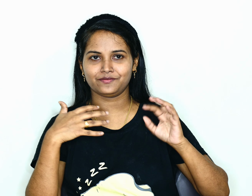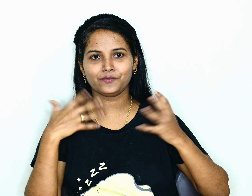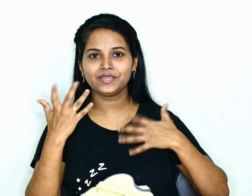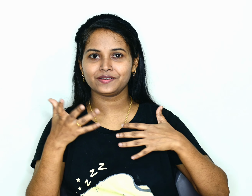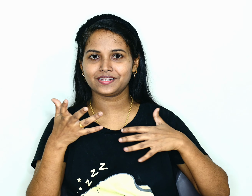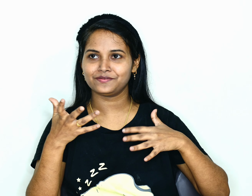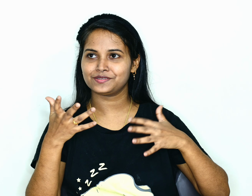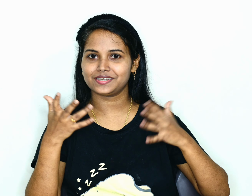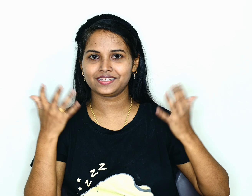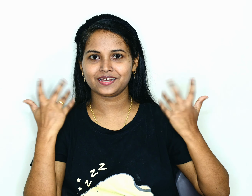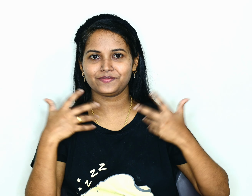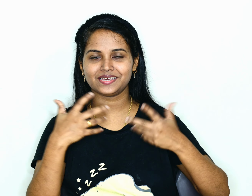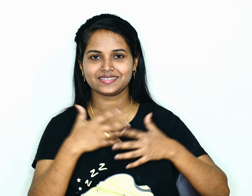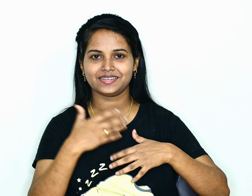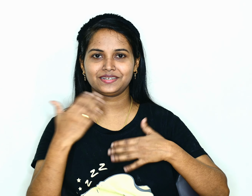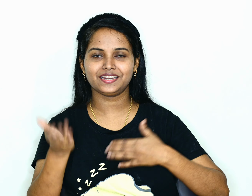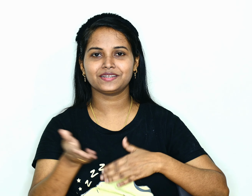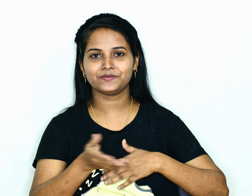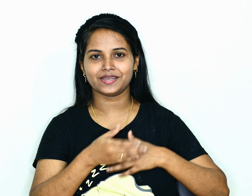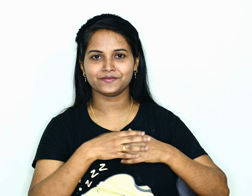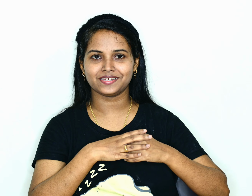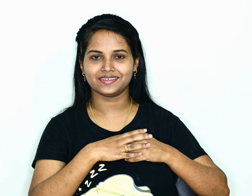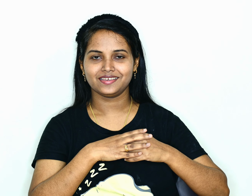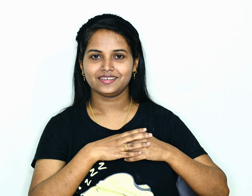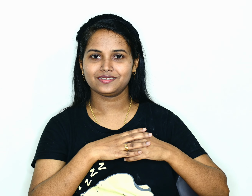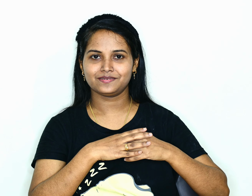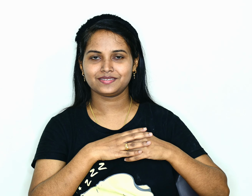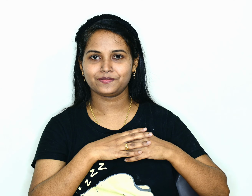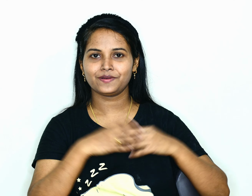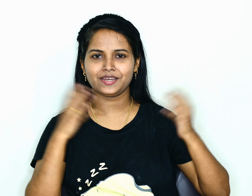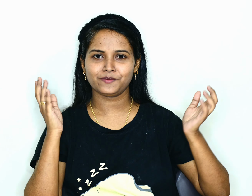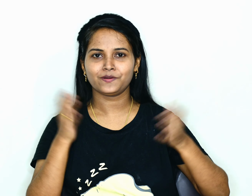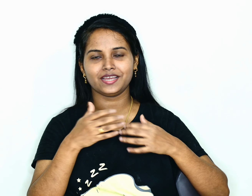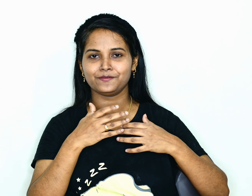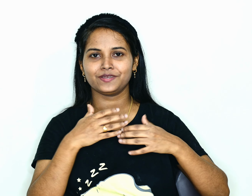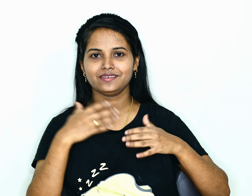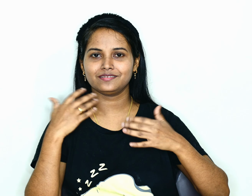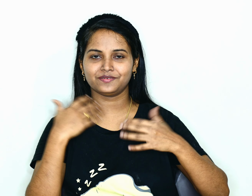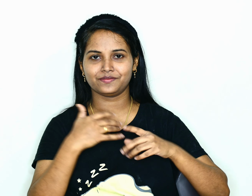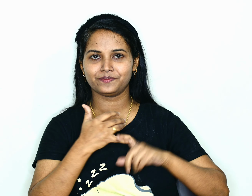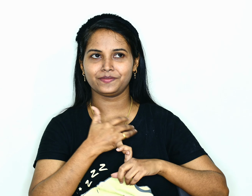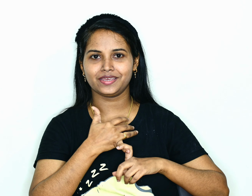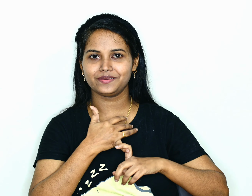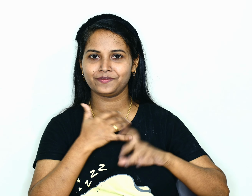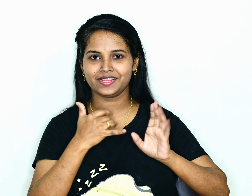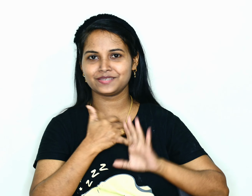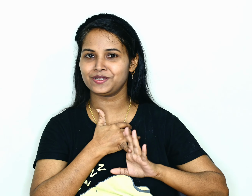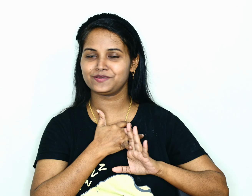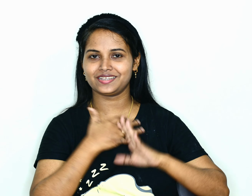वो भी थोड़े कन्फ्यूज हो गए कि अभी कैसे, डेट तो बाद में है। तो सबको आने में बहुत टाइम हो गया, तो मेरे हस्बैंड ने मुझे